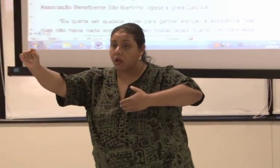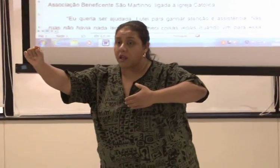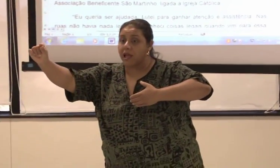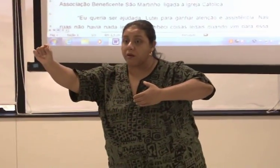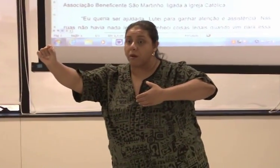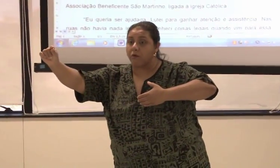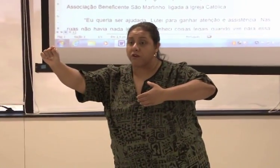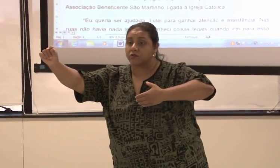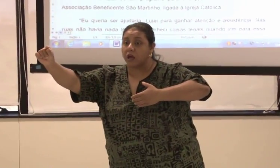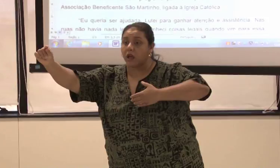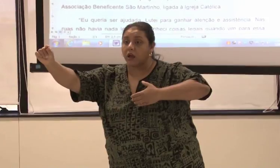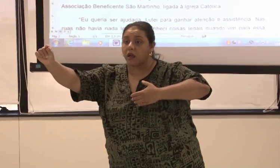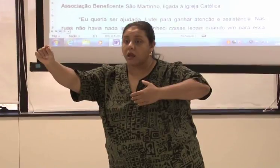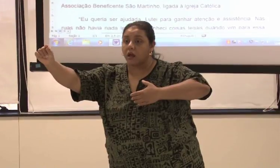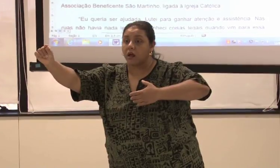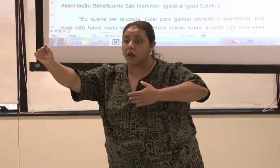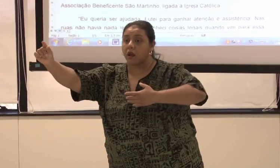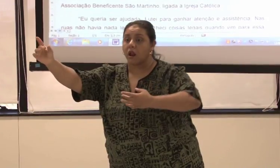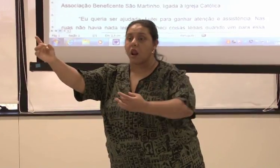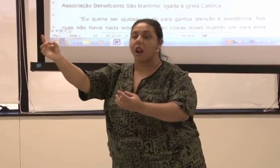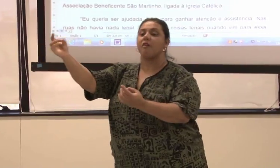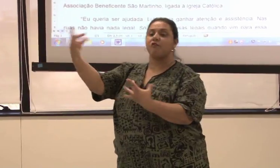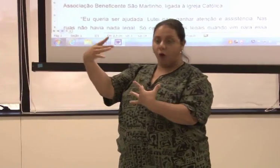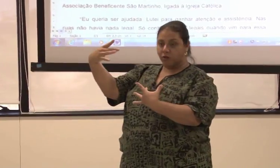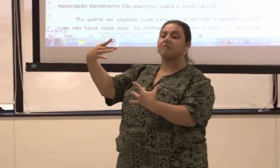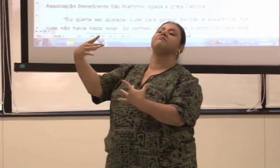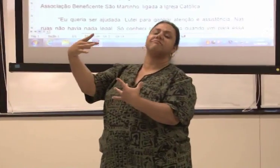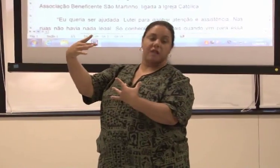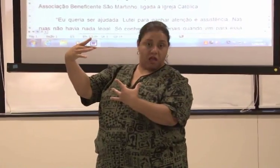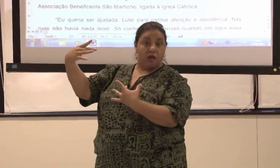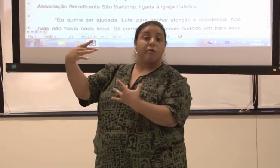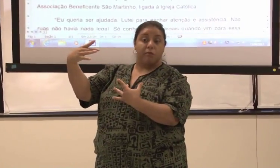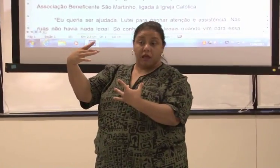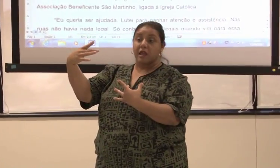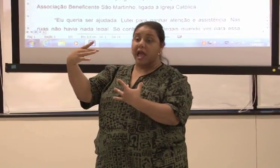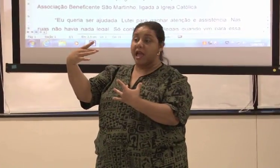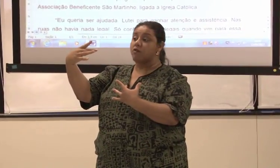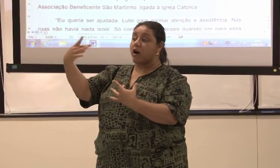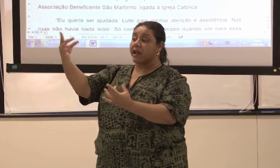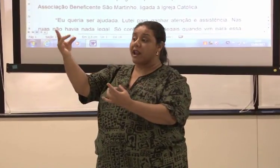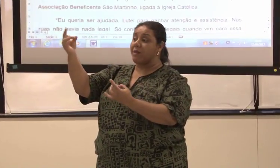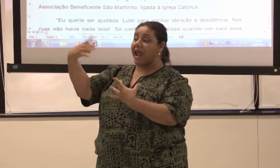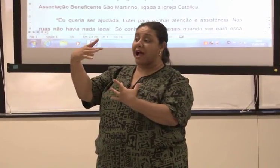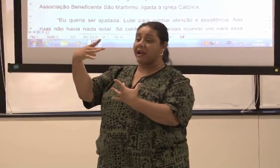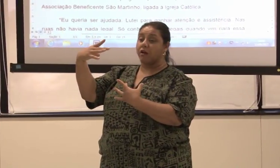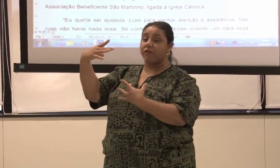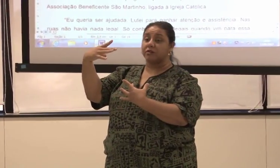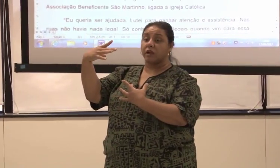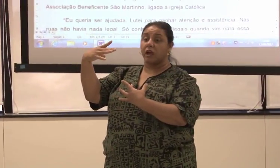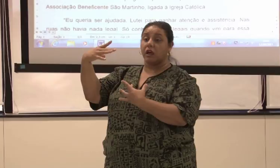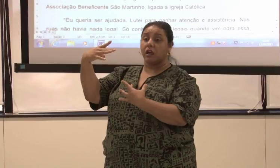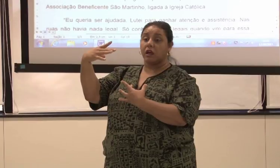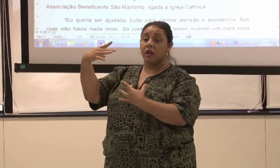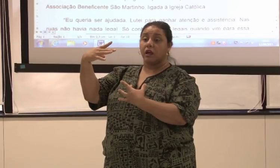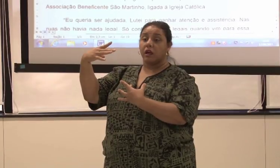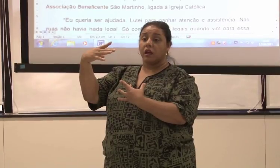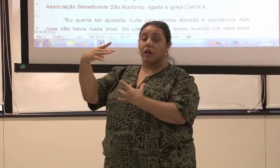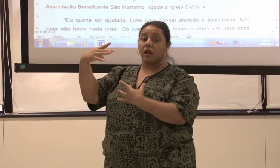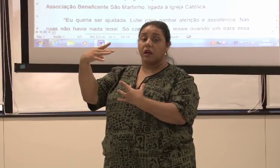E aí, a minha mão faz o quê? Volta. E aí, na hora que ela me larga aqui, eu faço o quê?